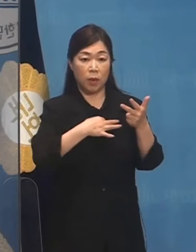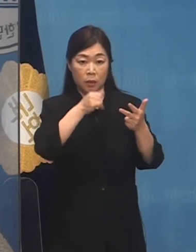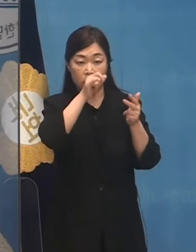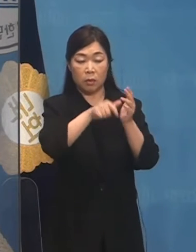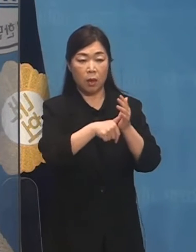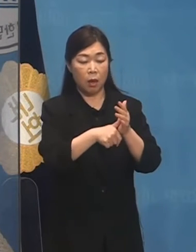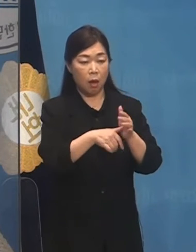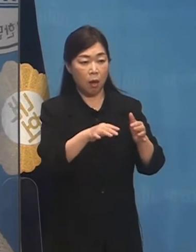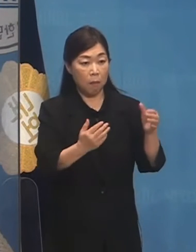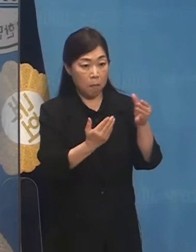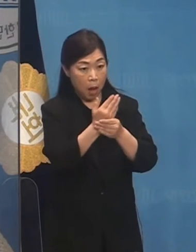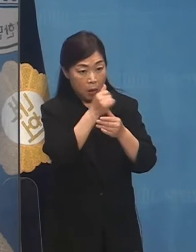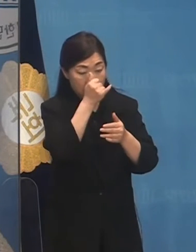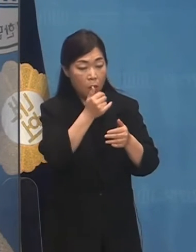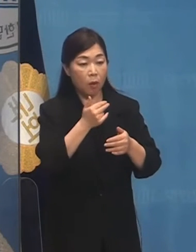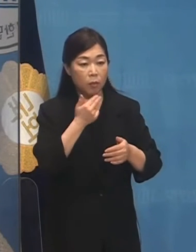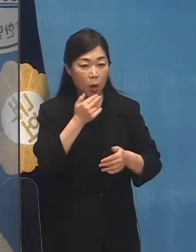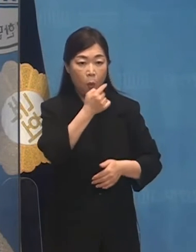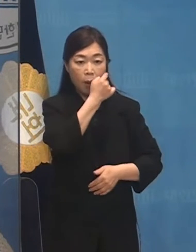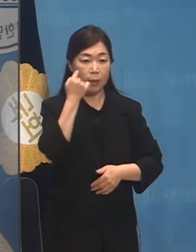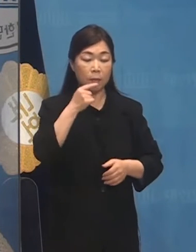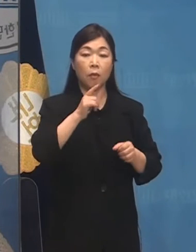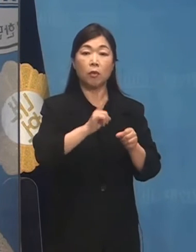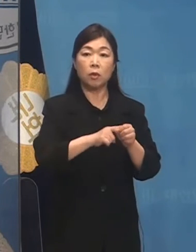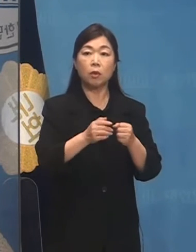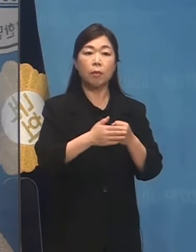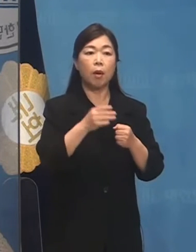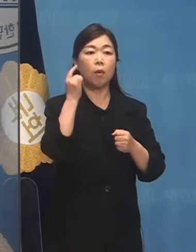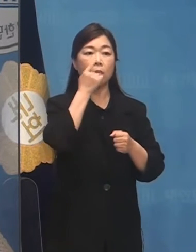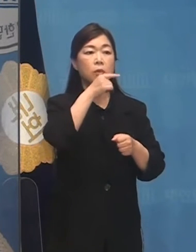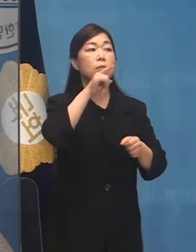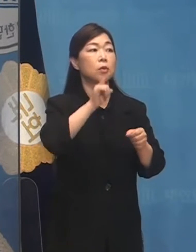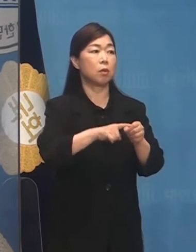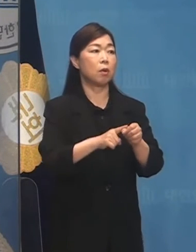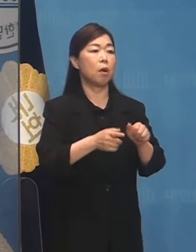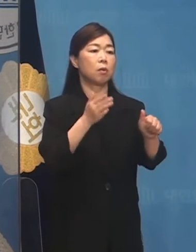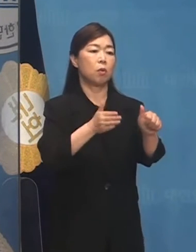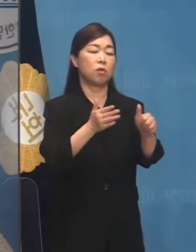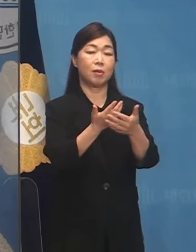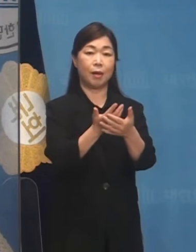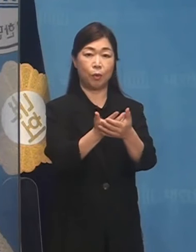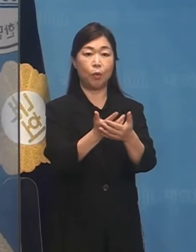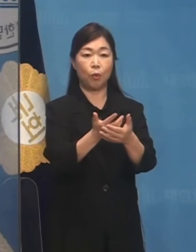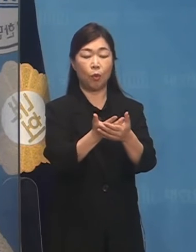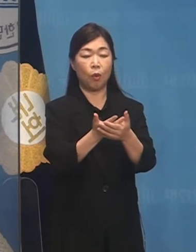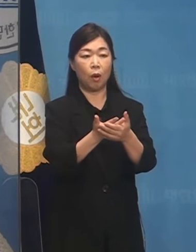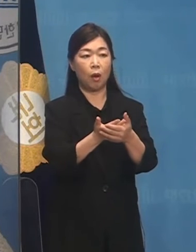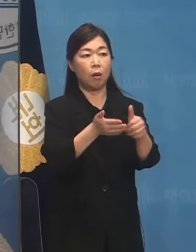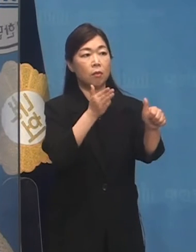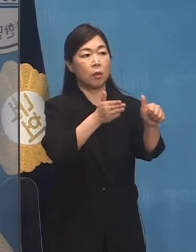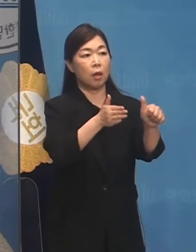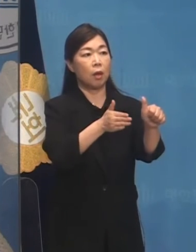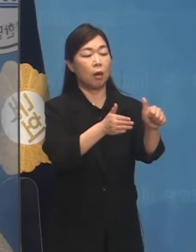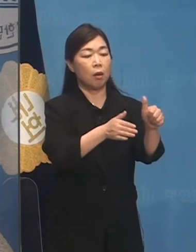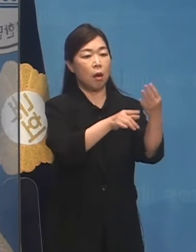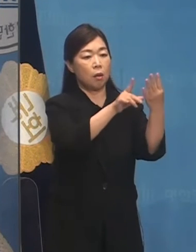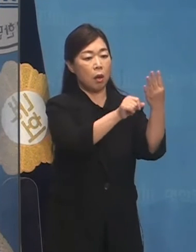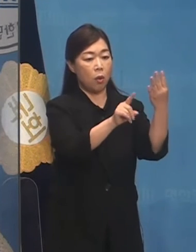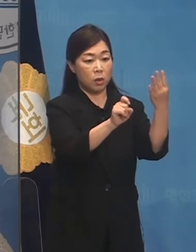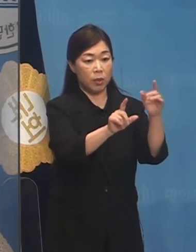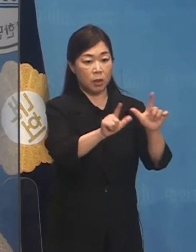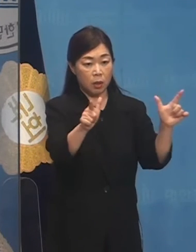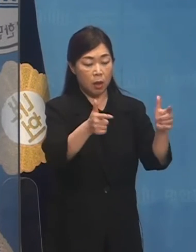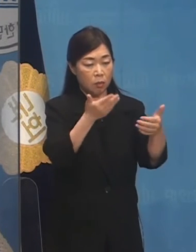비리에 저촉되는 바가 없는지를 검증하기 위한 요청 자료를 저희가 4월 11일